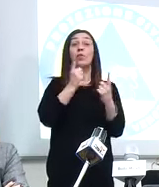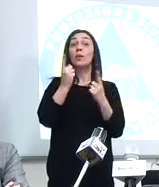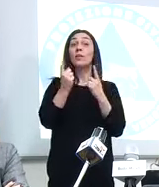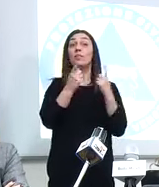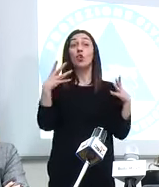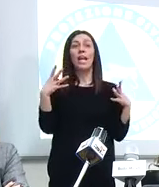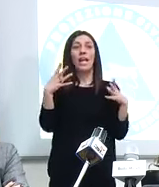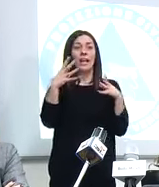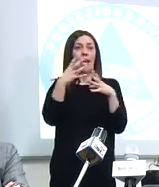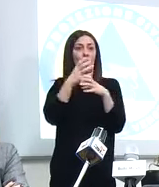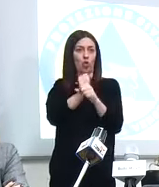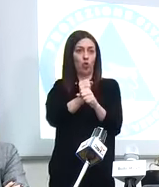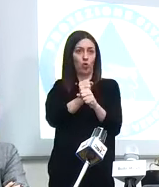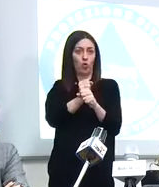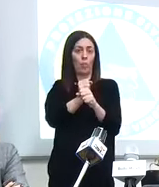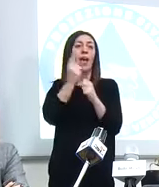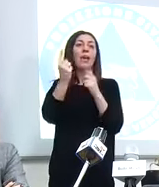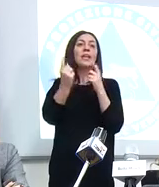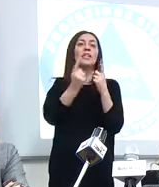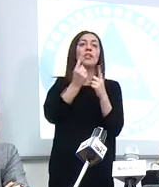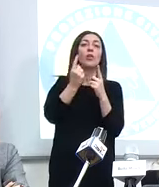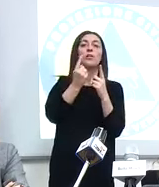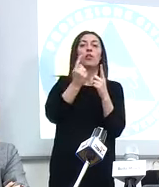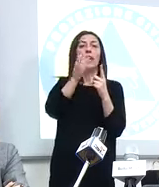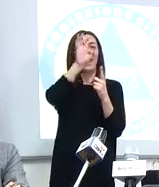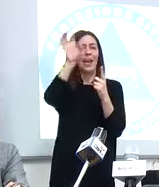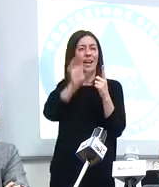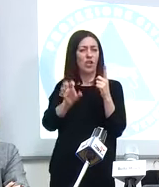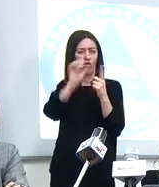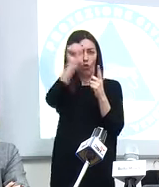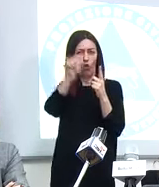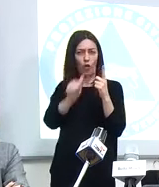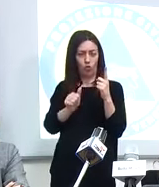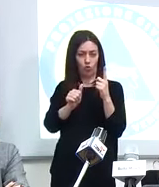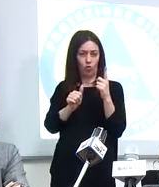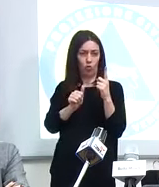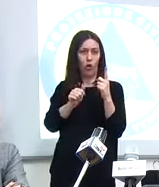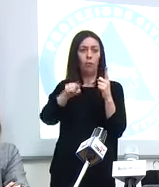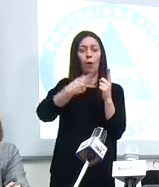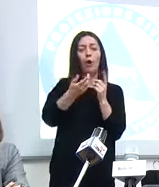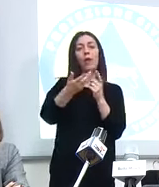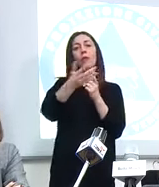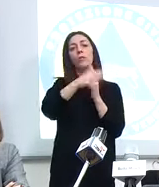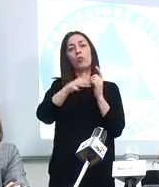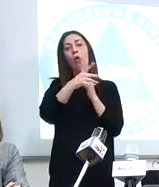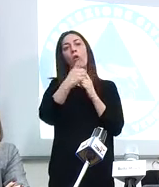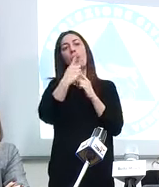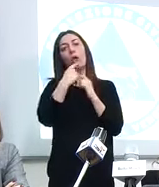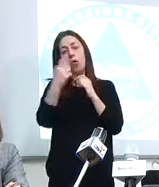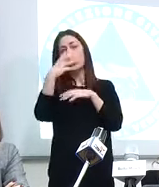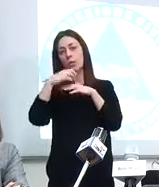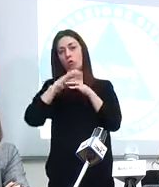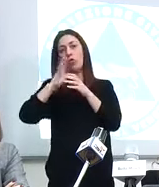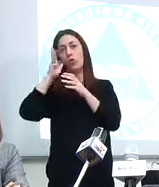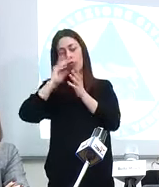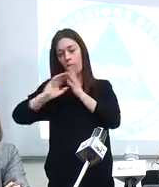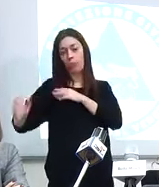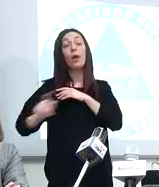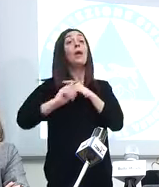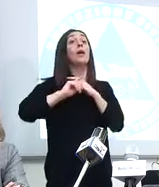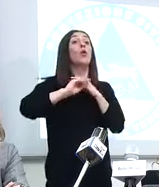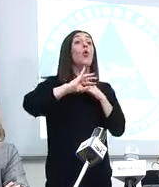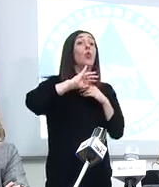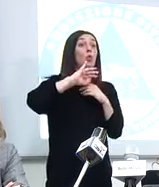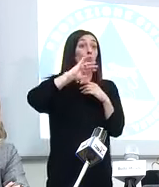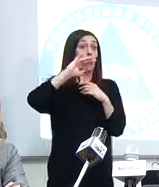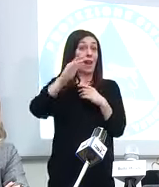epidemiologica di una regione rispetto a un'altra. Un'altra cosa è invece l'individuazione di un parametro, quello